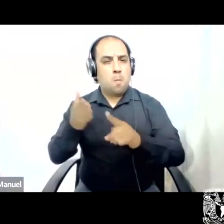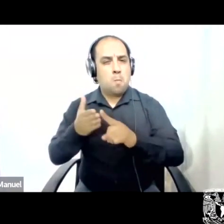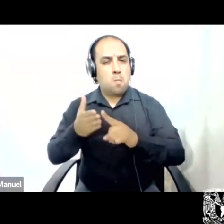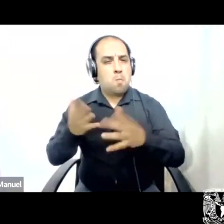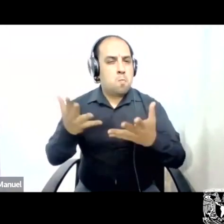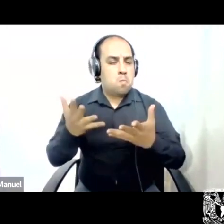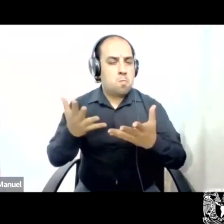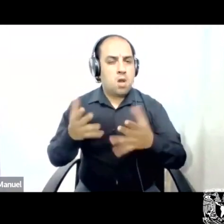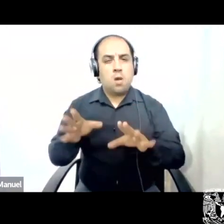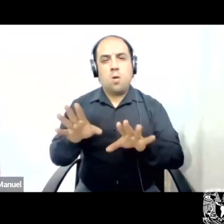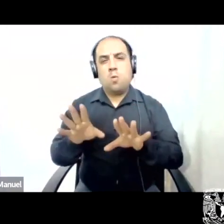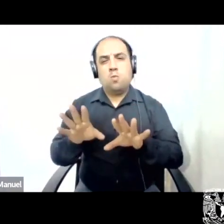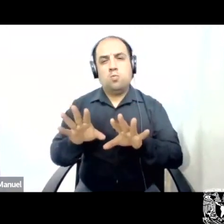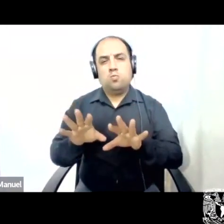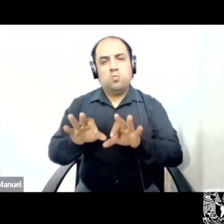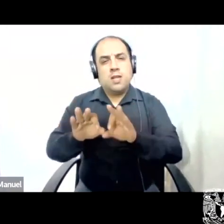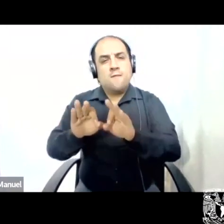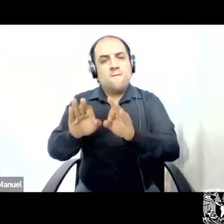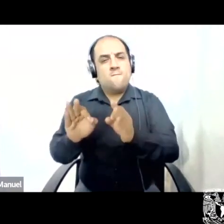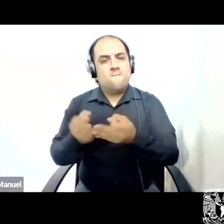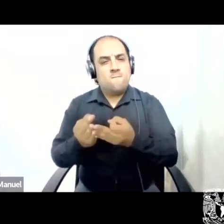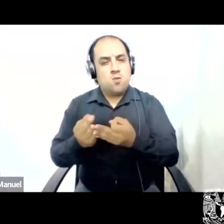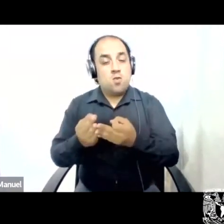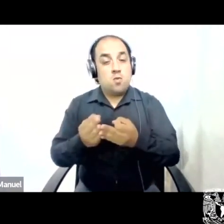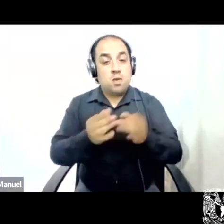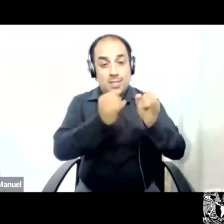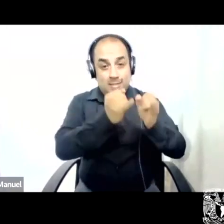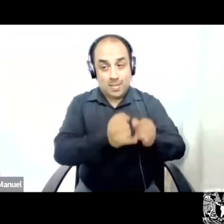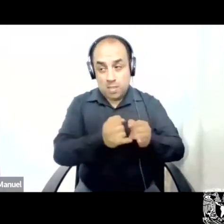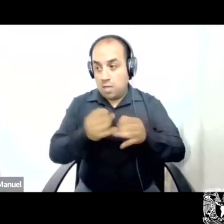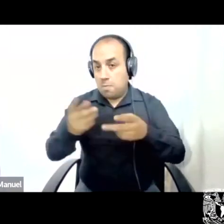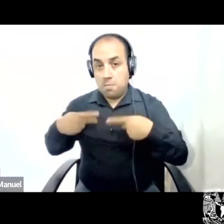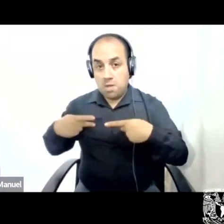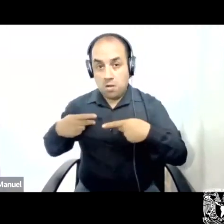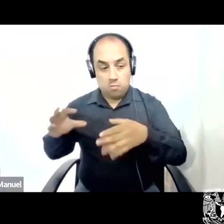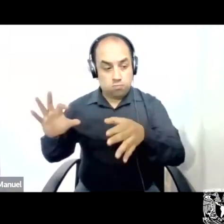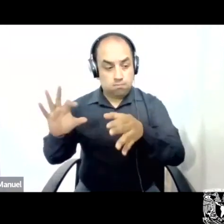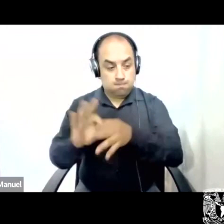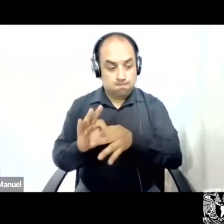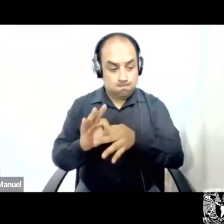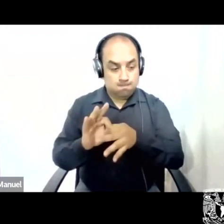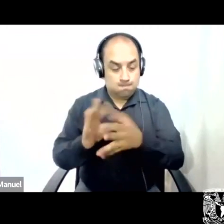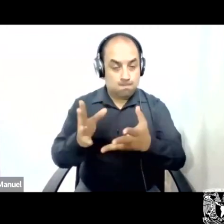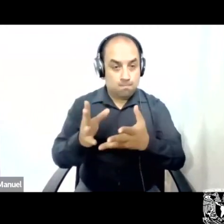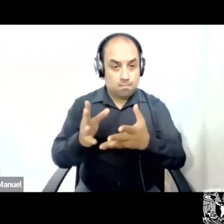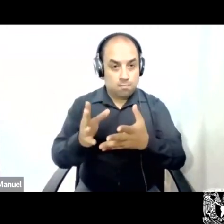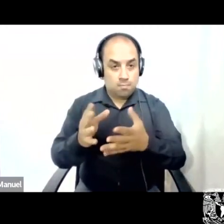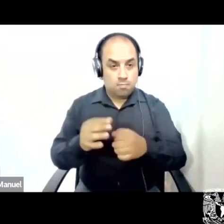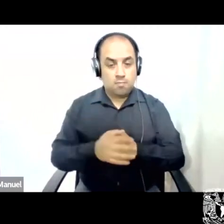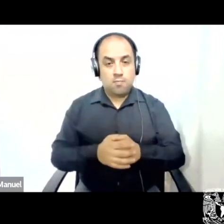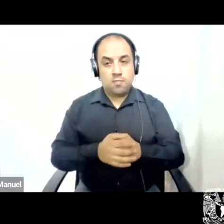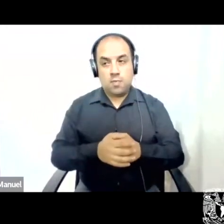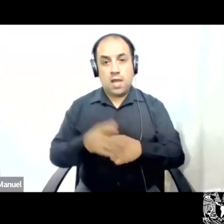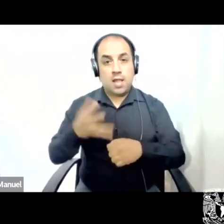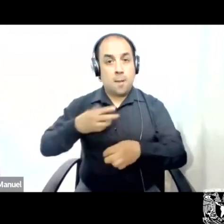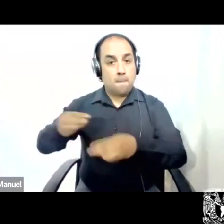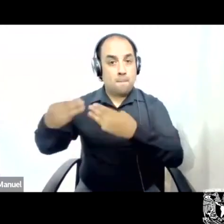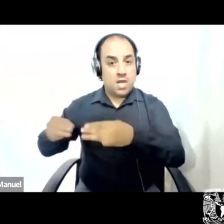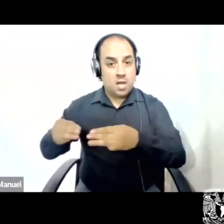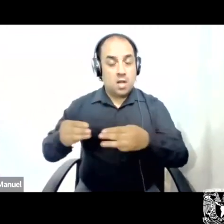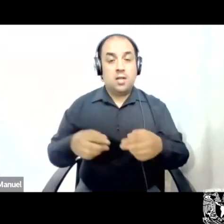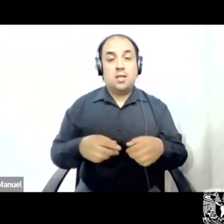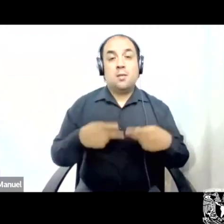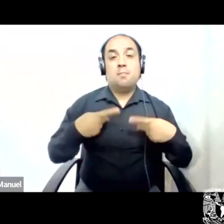va a existir a través de su relación con el mercado y va a ser el individuo va a ser responsable